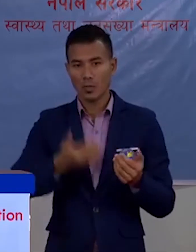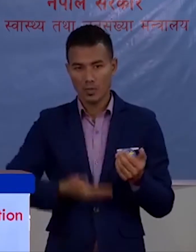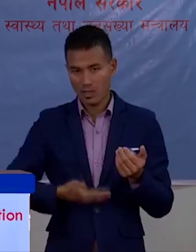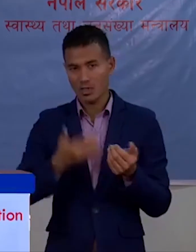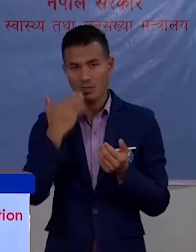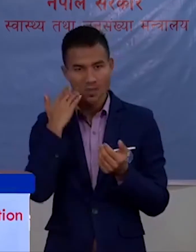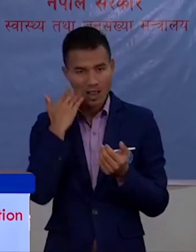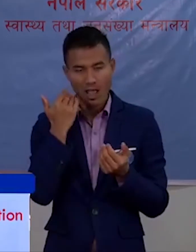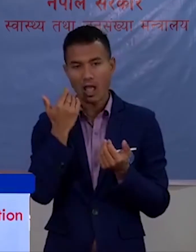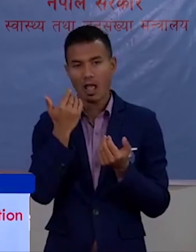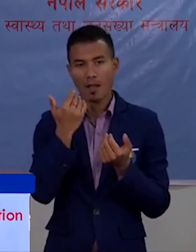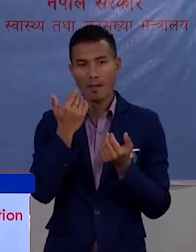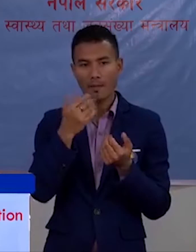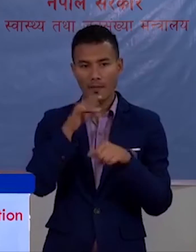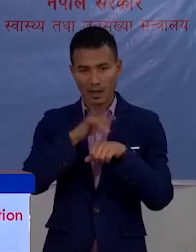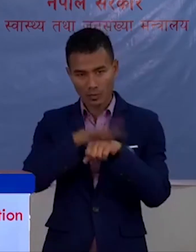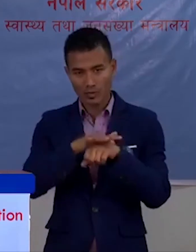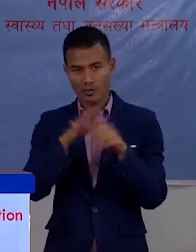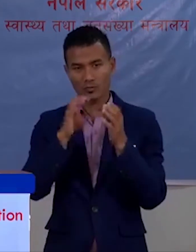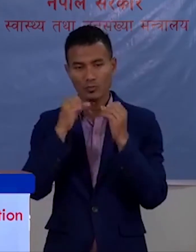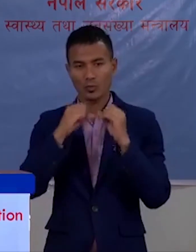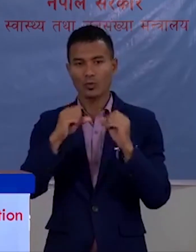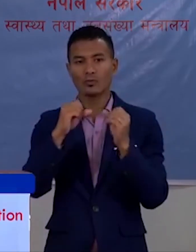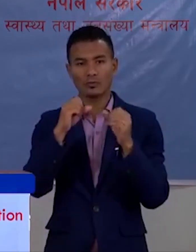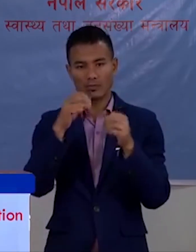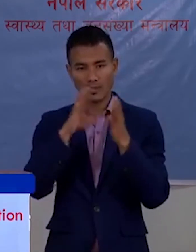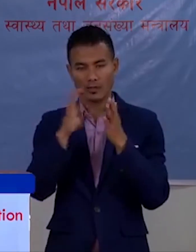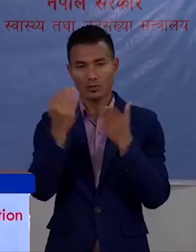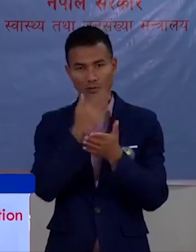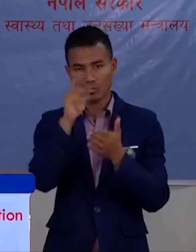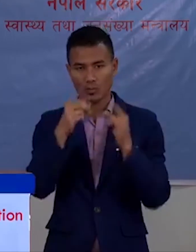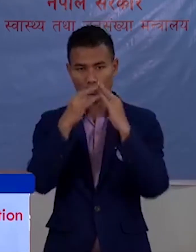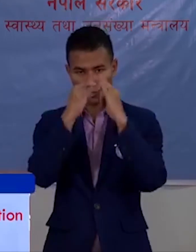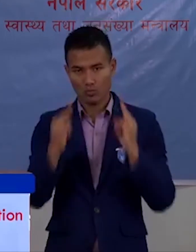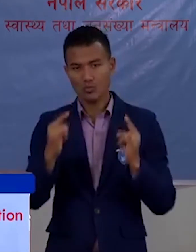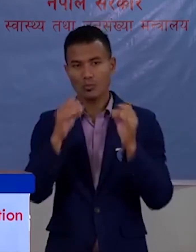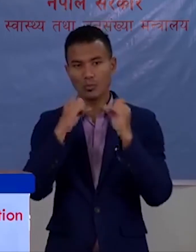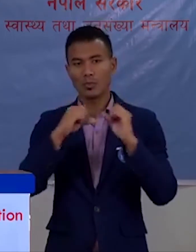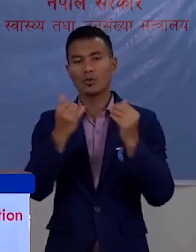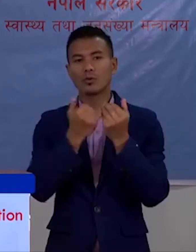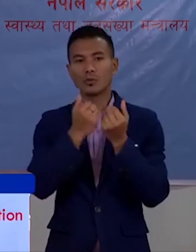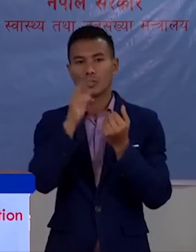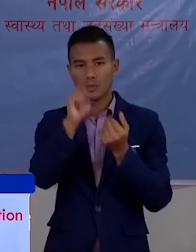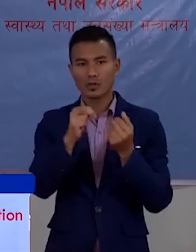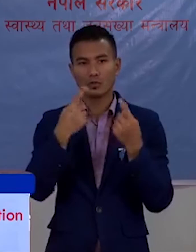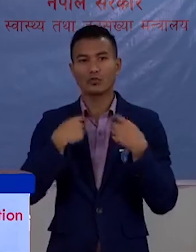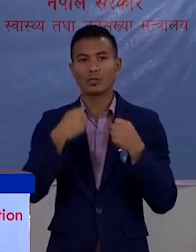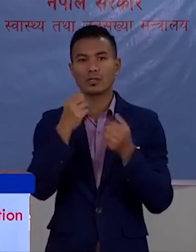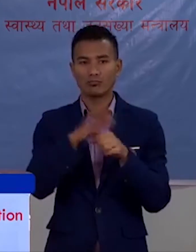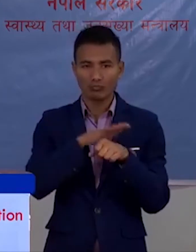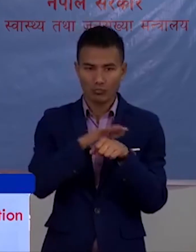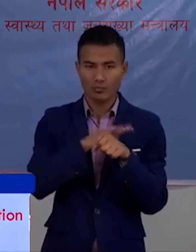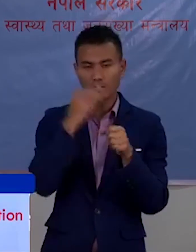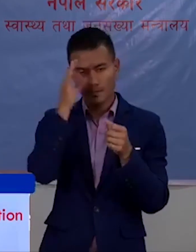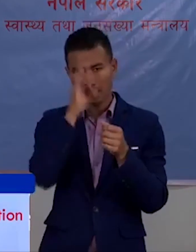बच्चाहरूलाई लामखुट्टेको टोकाइबाट जोगाउँ, झुलको प्रयोग गरौँ र उहाँहरूको अरू स्वास्थ्य स्याहारमा पनि विशेष